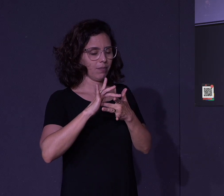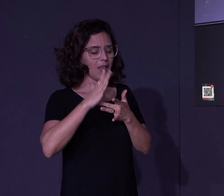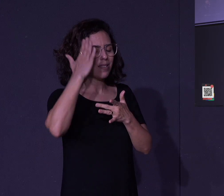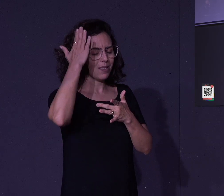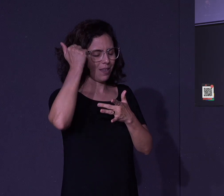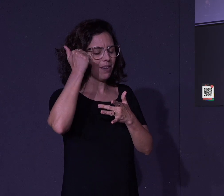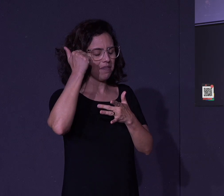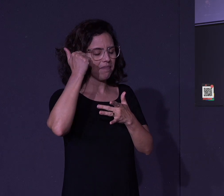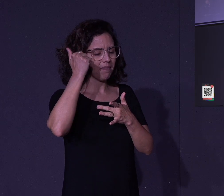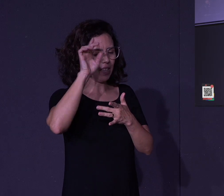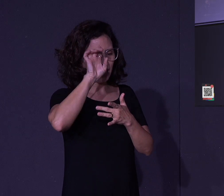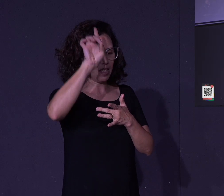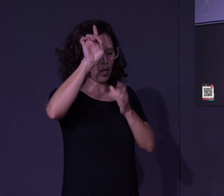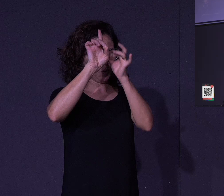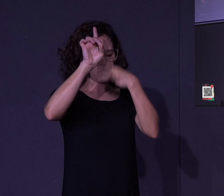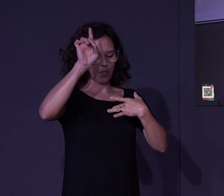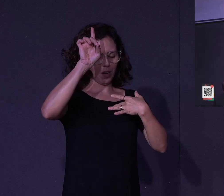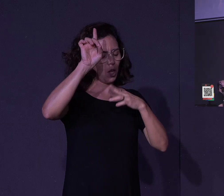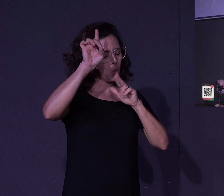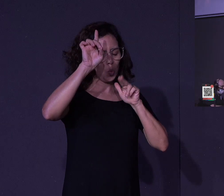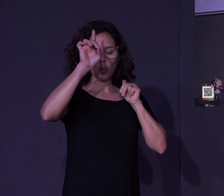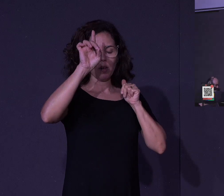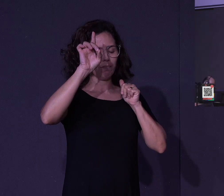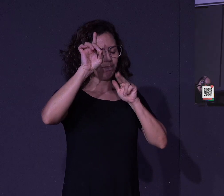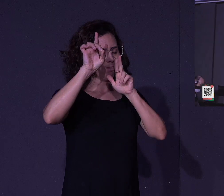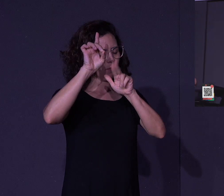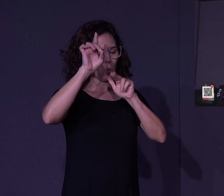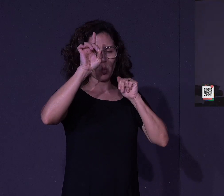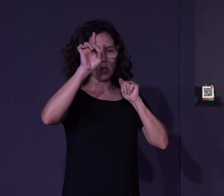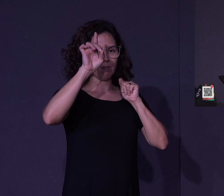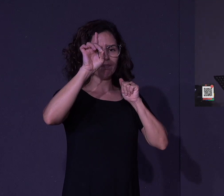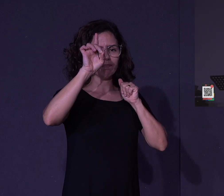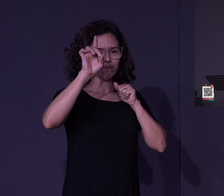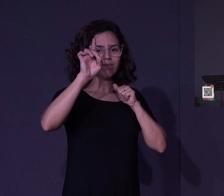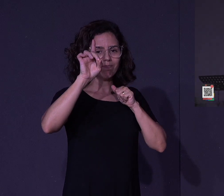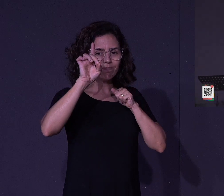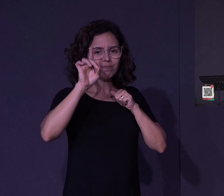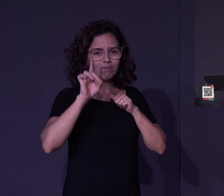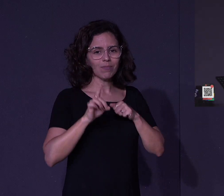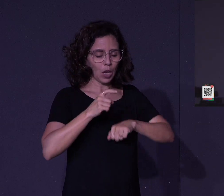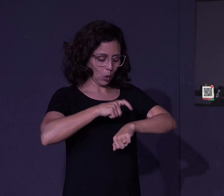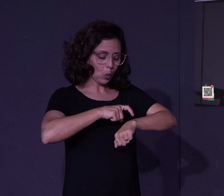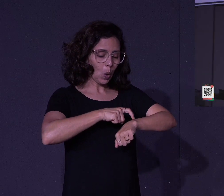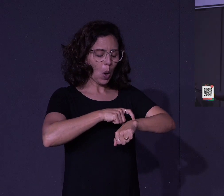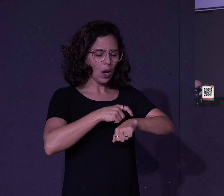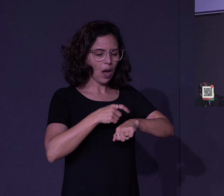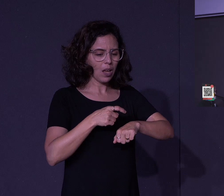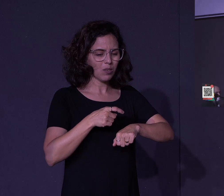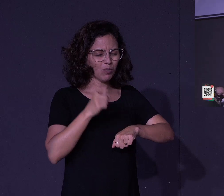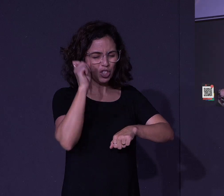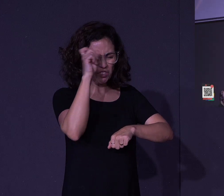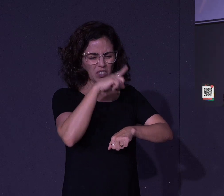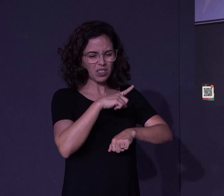deixarás. Não me deixarás jamais. Até diante da morte. Paz não é ausência de conflito